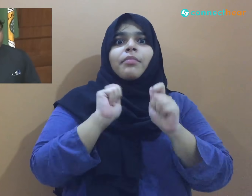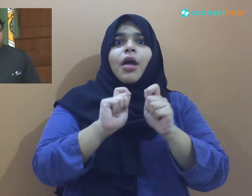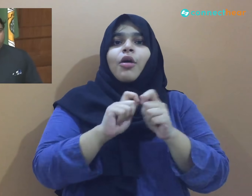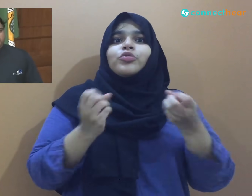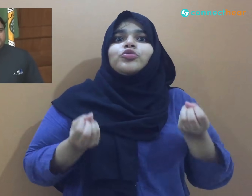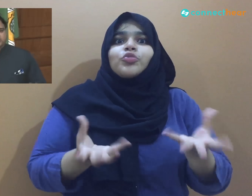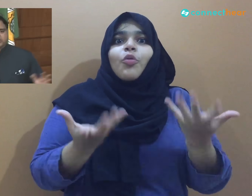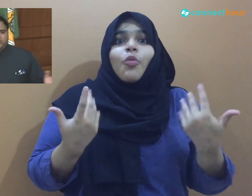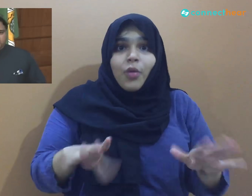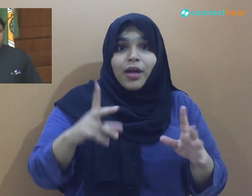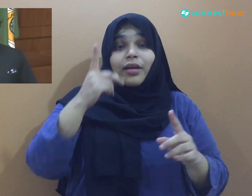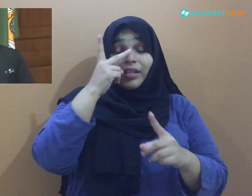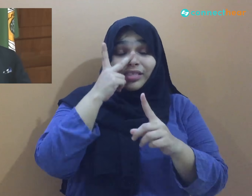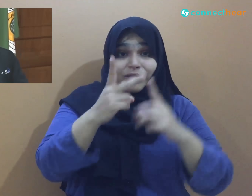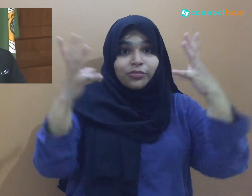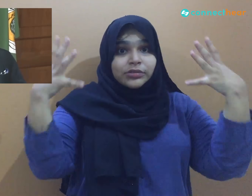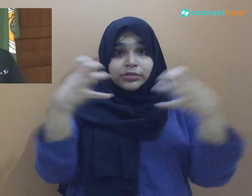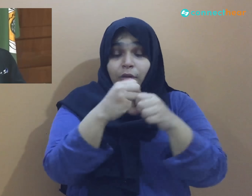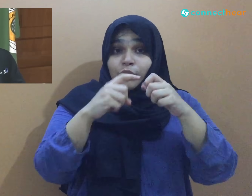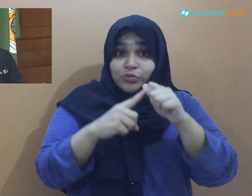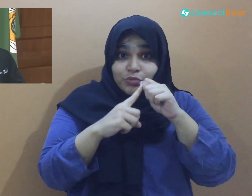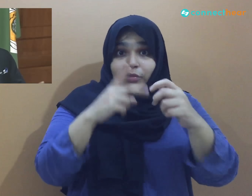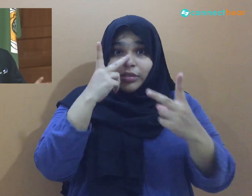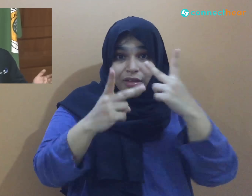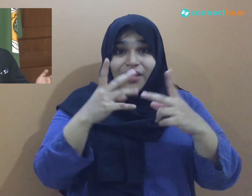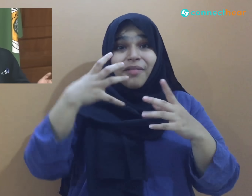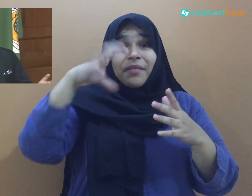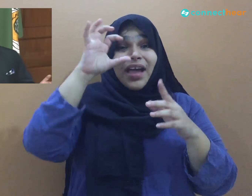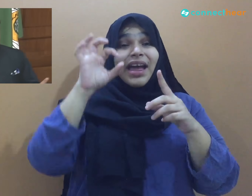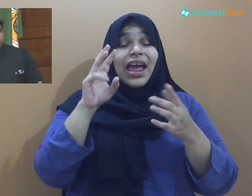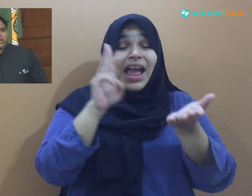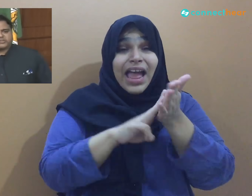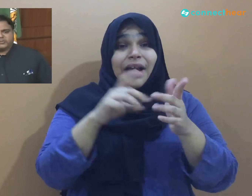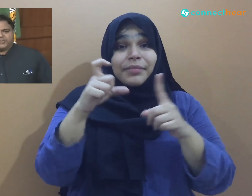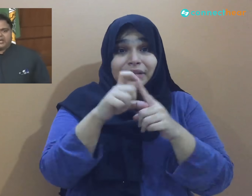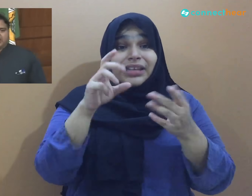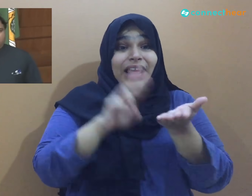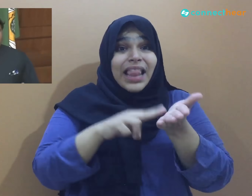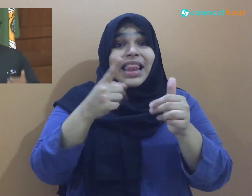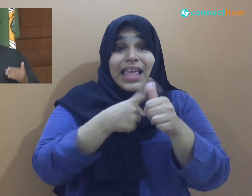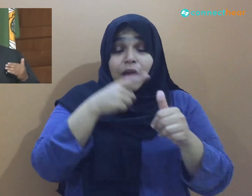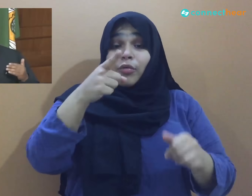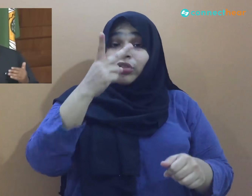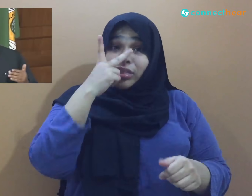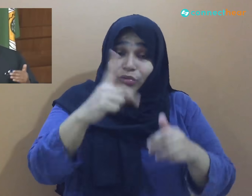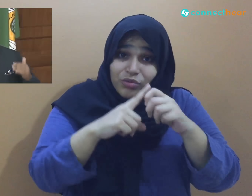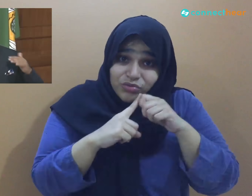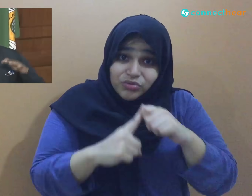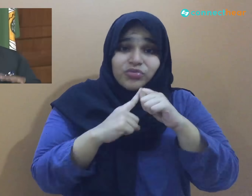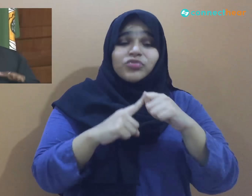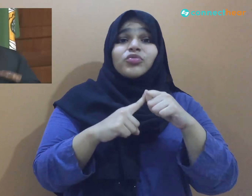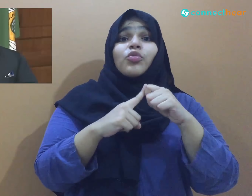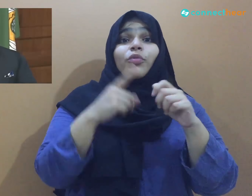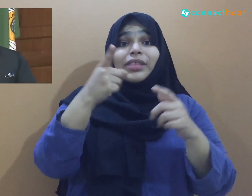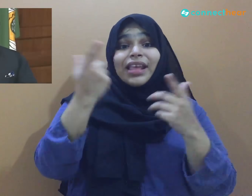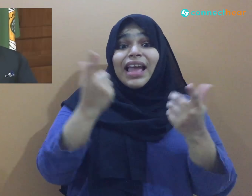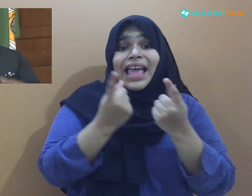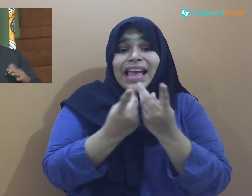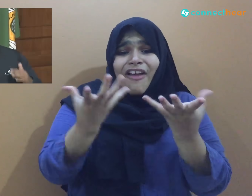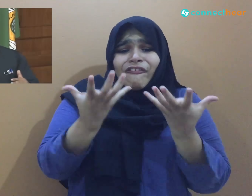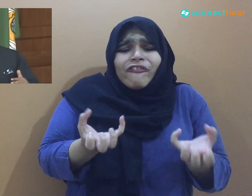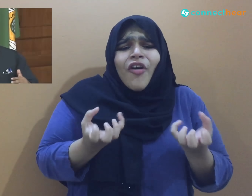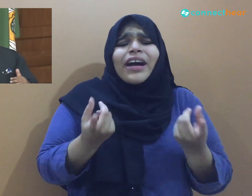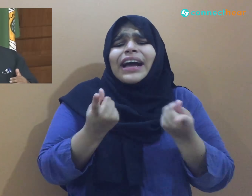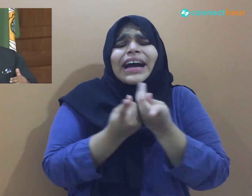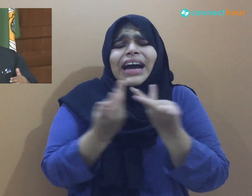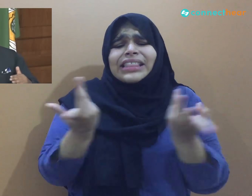کو بھی کامرس منسٹری کو اور جو ہماری جو این ڈی ایم اے ہے ان کو آپس میں بیٹھ کے انہوں نے فیصلہ کرنا ہے کہ ہمیں چاہیے کتنے, کیونکہ